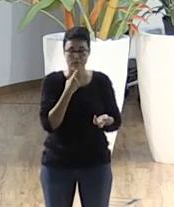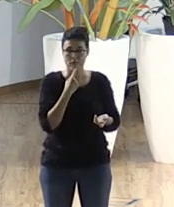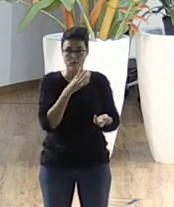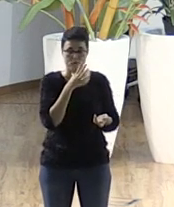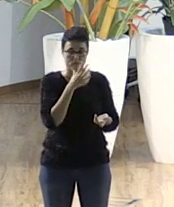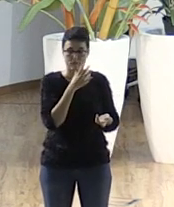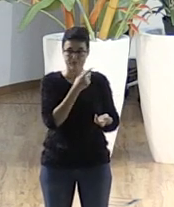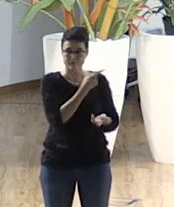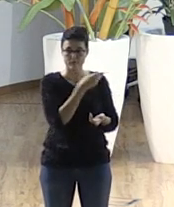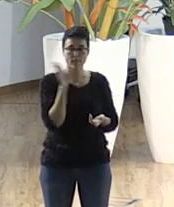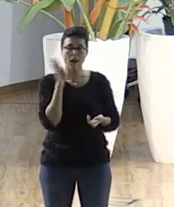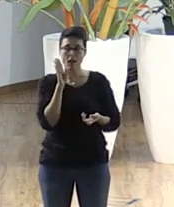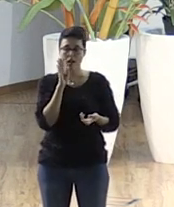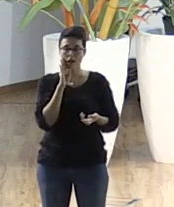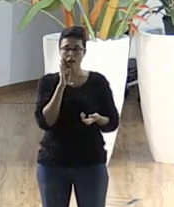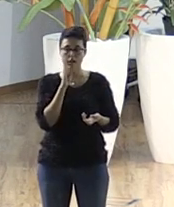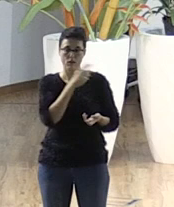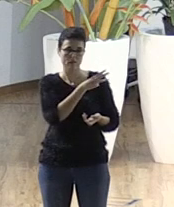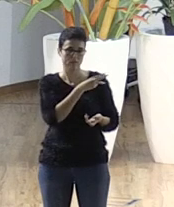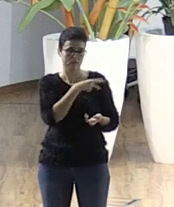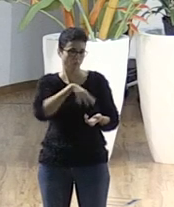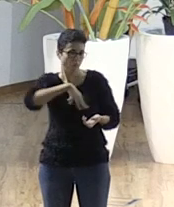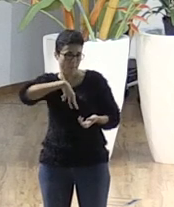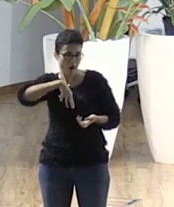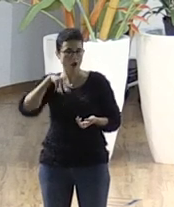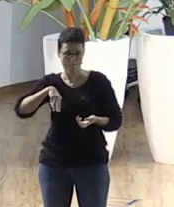reflexiones que ha hecho antes, Marconi o algo así, ¿no?